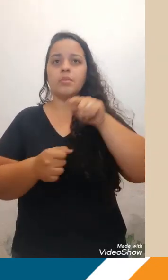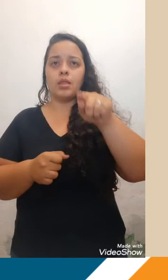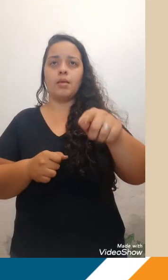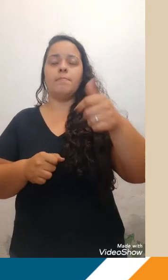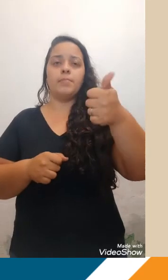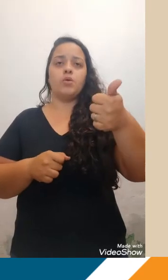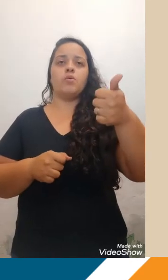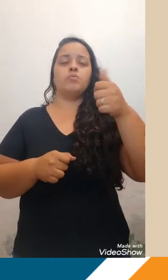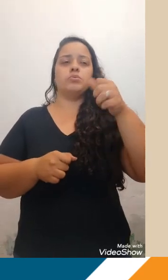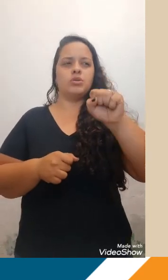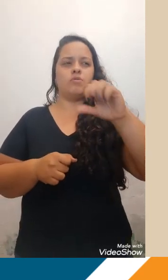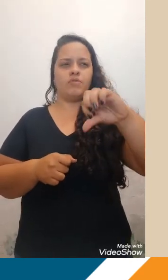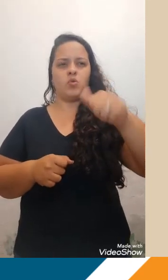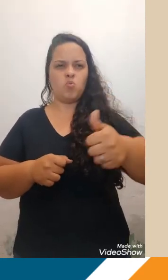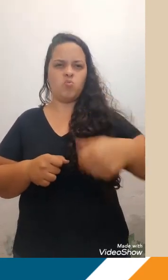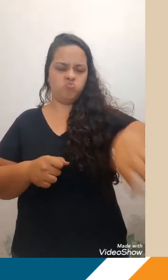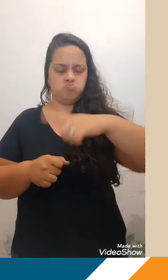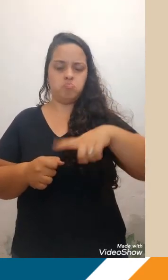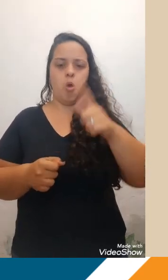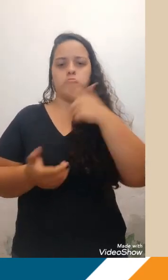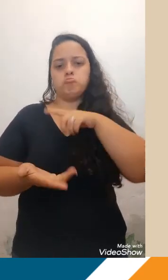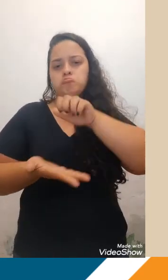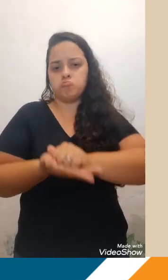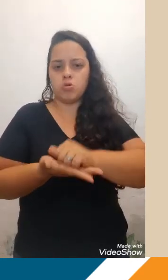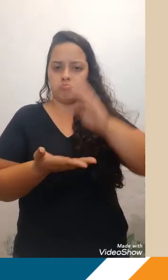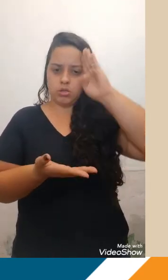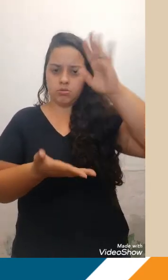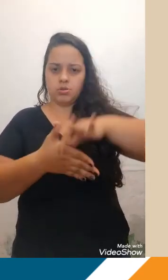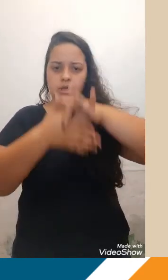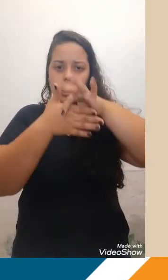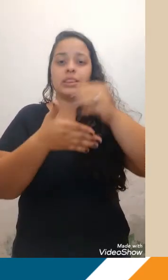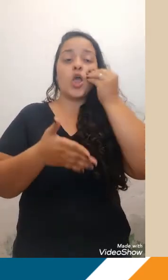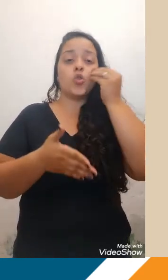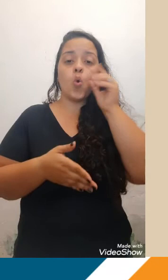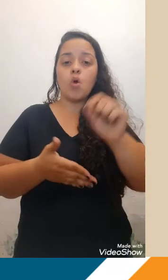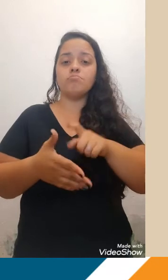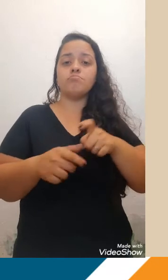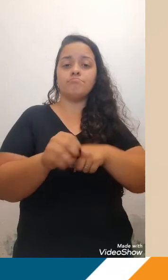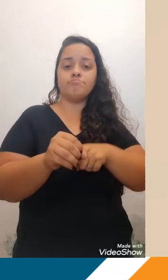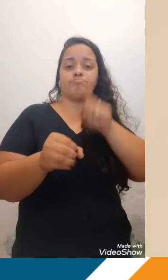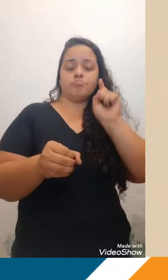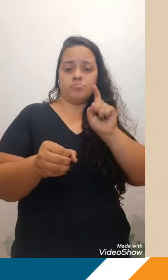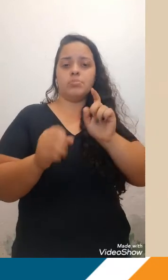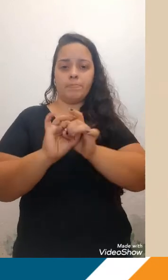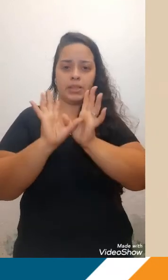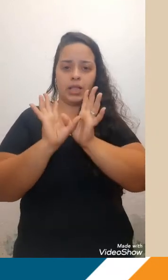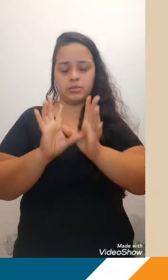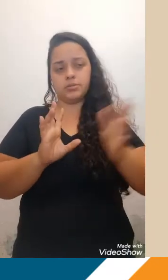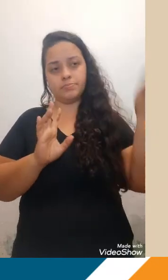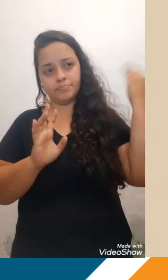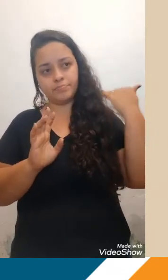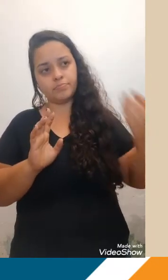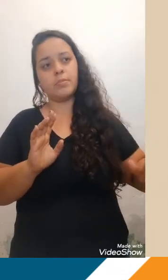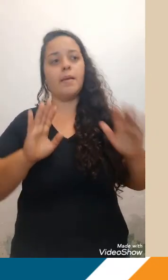conseguiu dominar toda a região francesa da ilha de São Domingos e tentou proclamar a independência da região já naquele